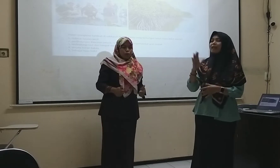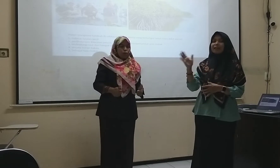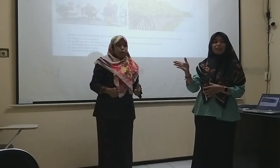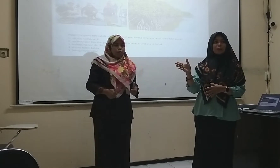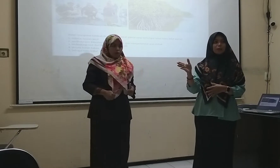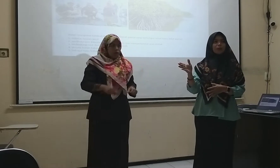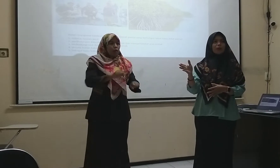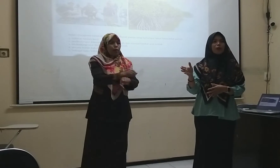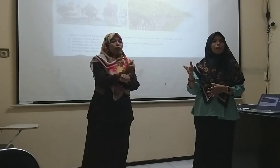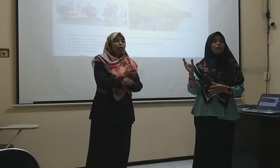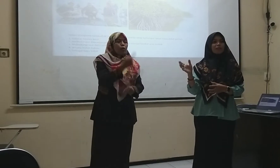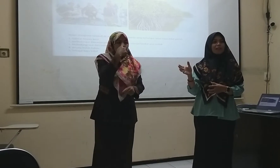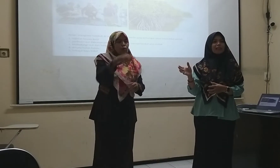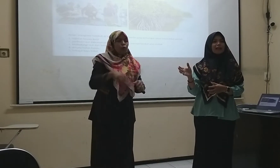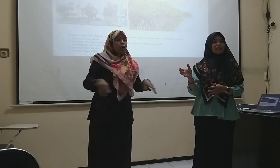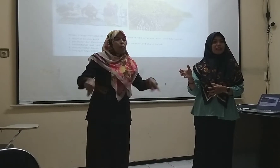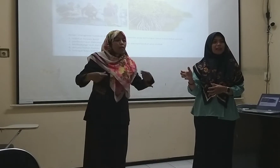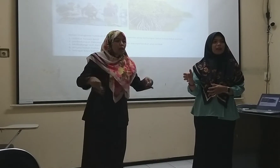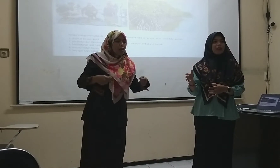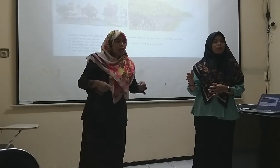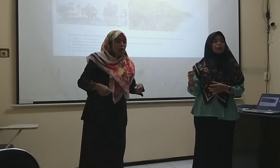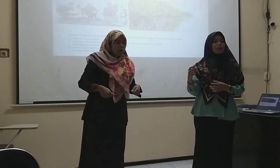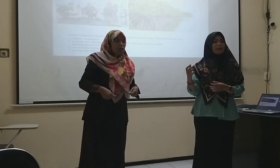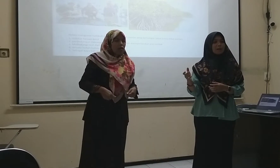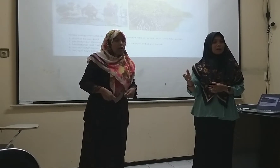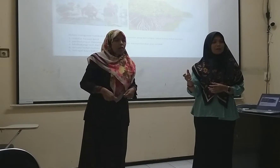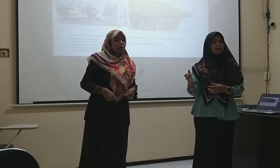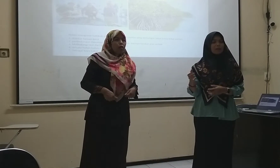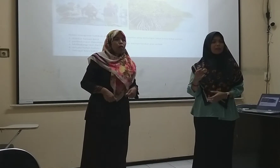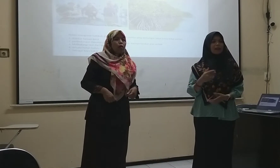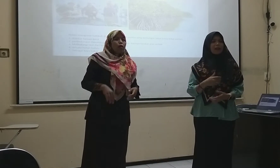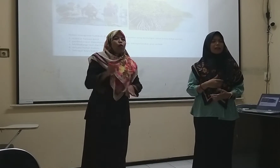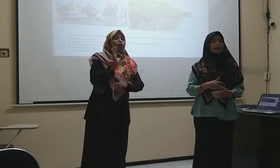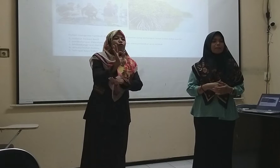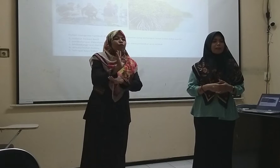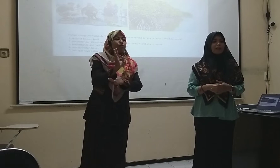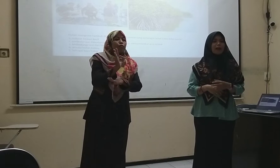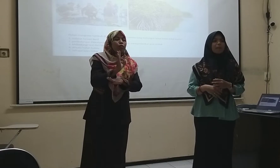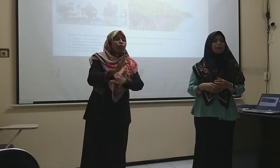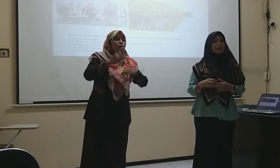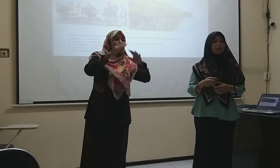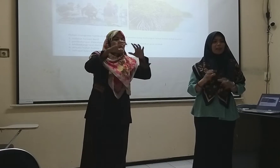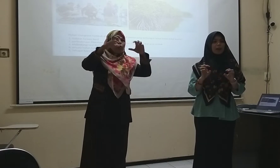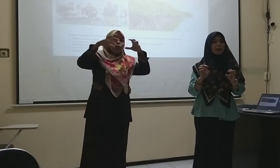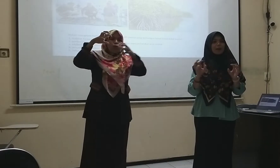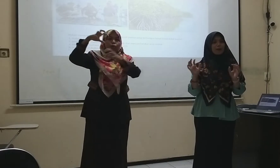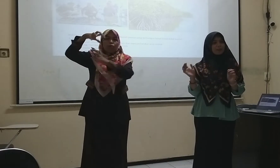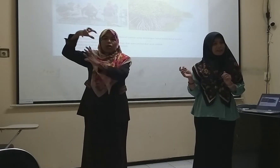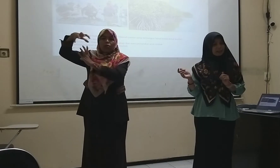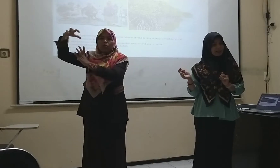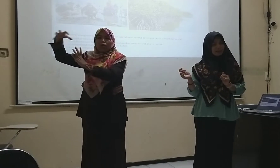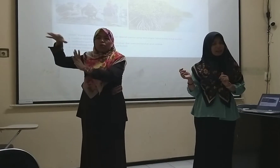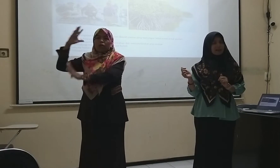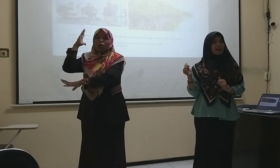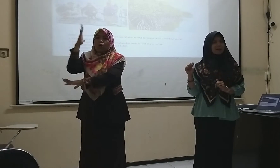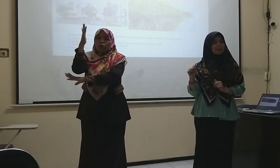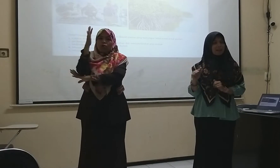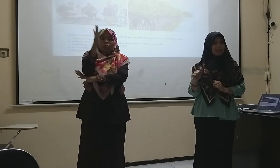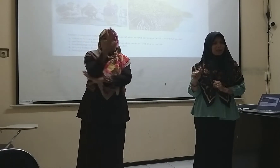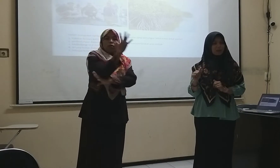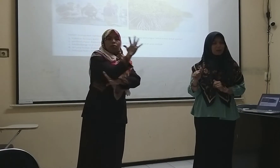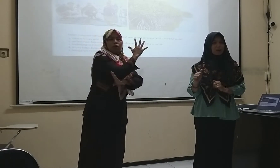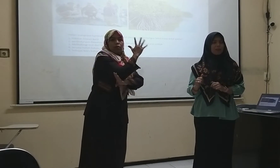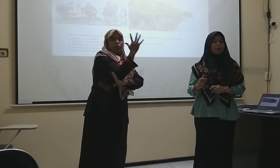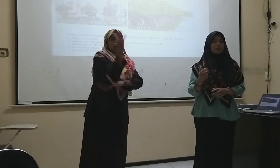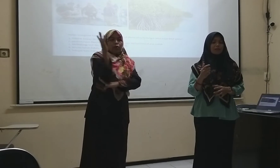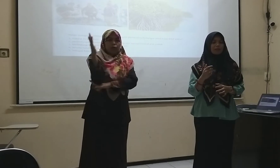Nah, selain itu, fungsi dari hutan mangrove itu adalah sebagai habitat hewan-hewan kecil yang ada di